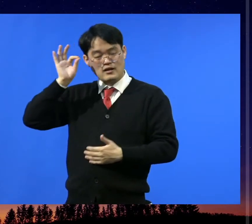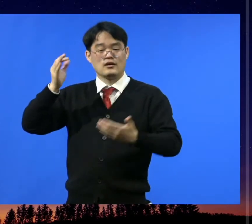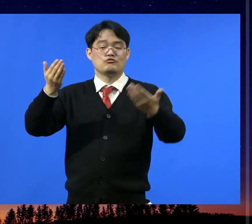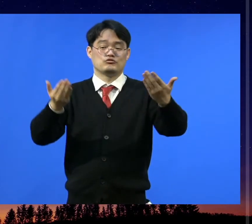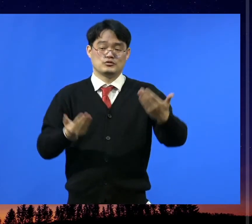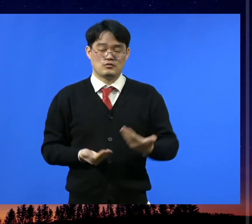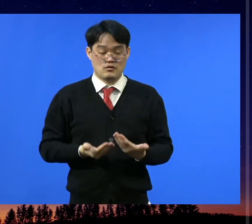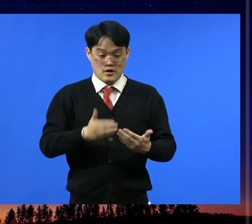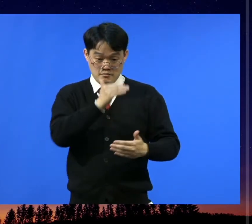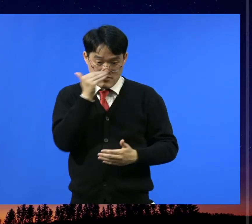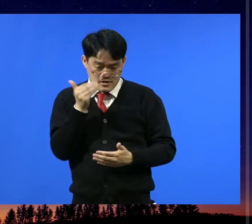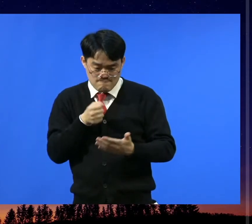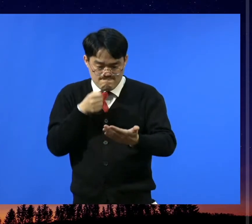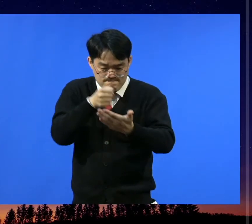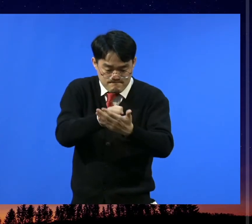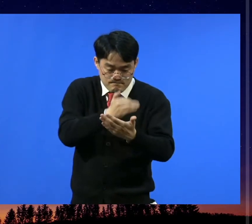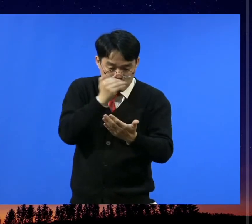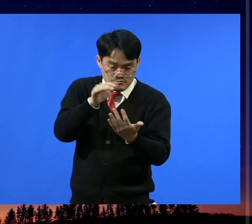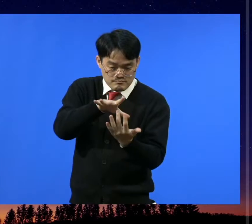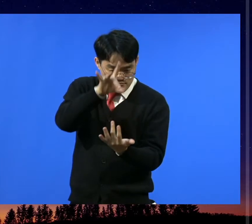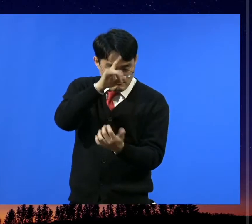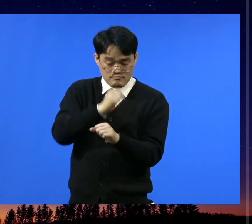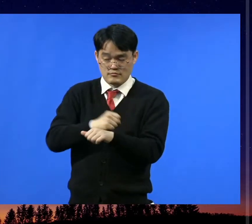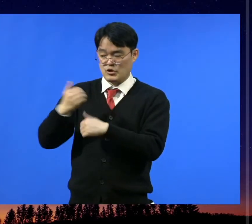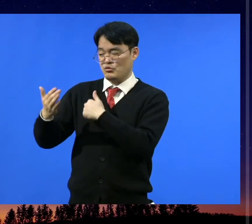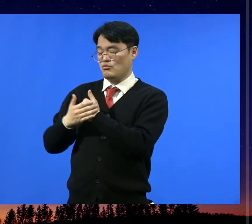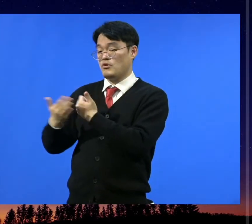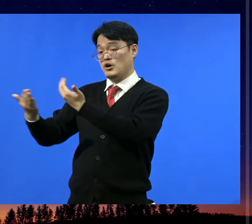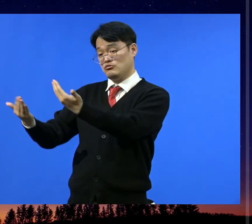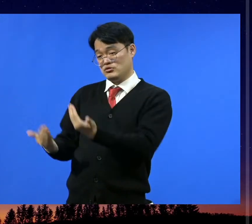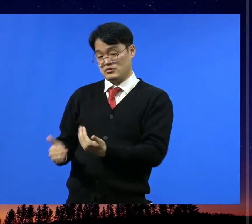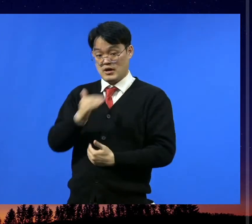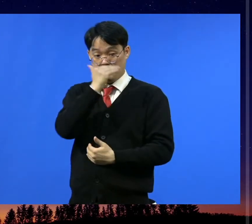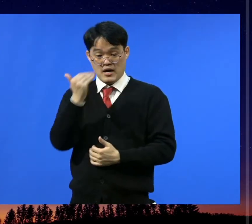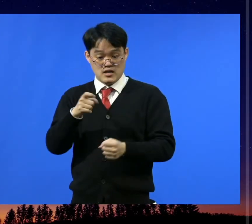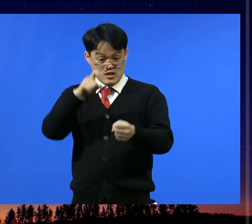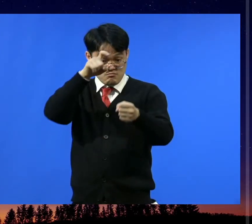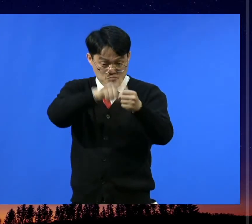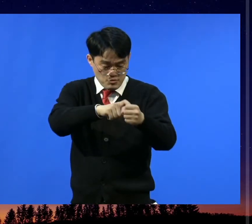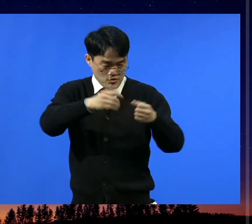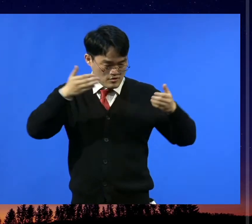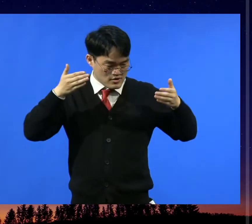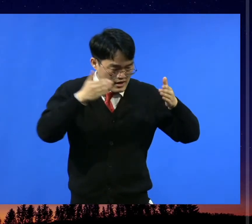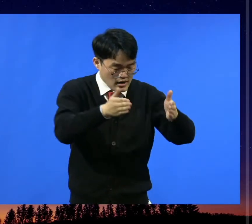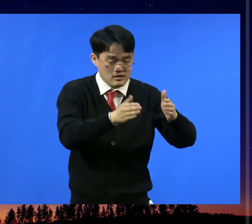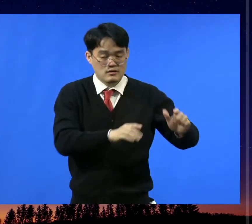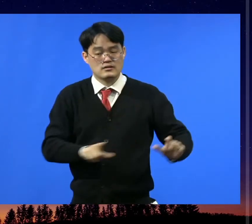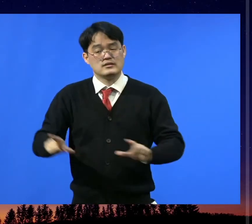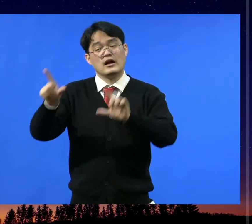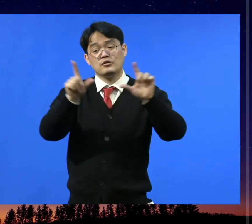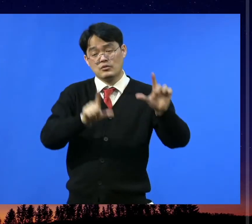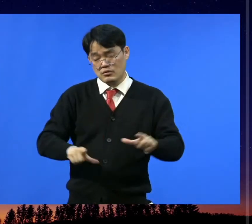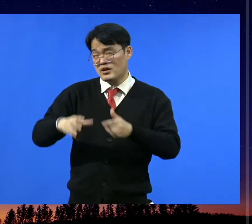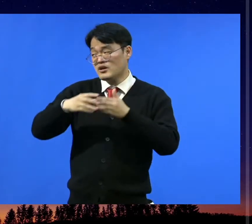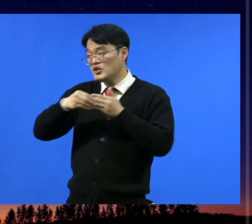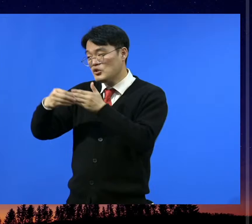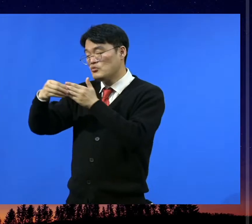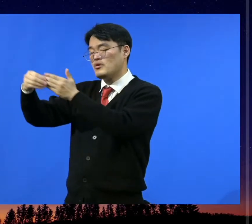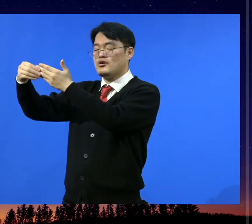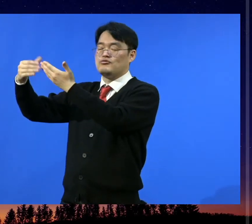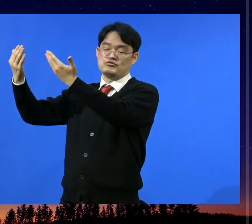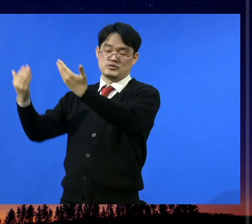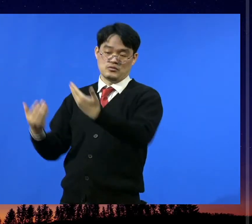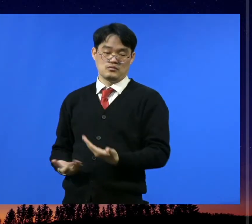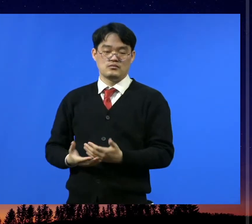바른 결정과 바른 선택을 하게 하시고 바른 목표를 향하여 가도록 인도해 주시고 그 하나님의 인도를 받아가게